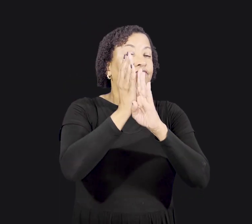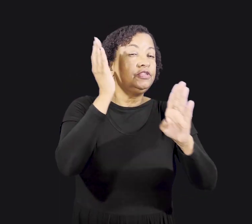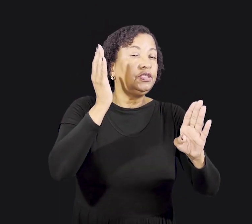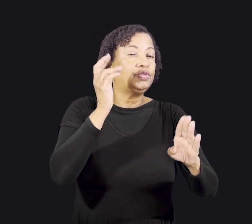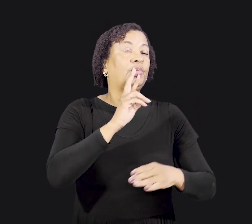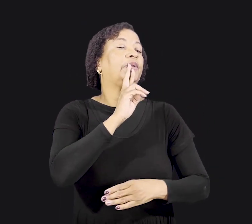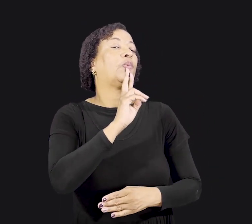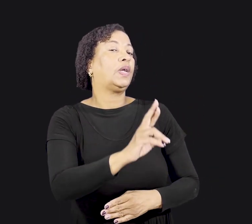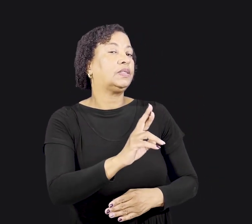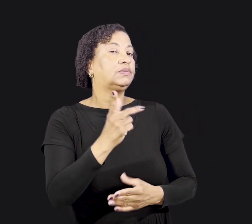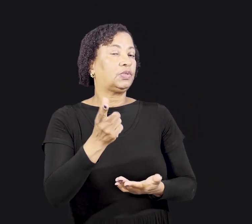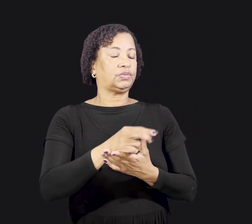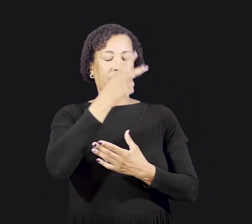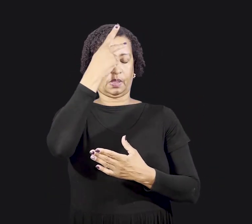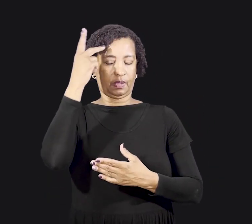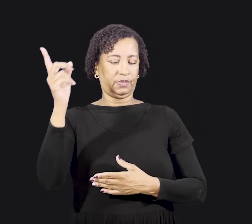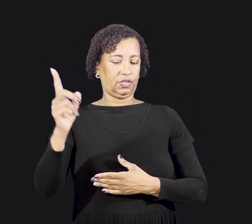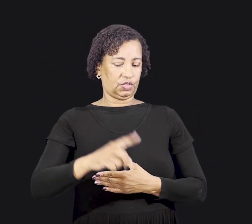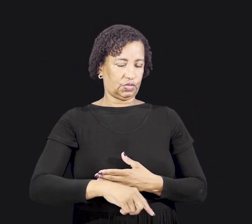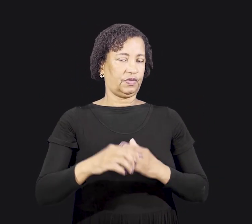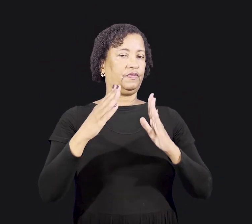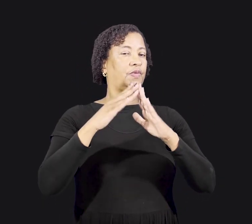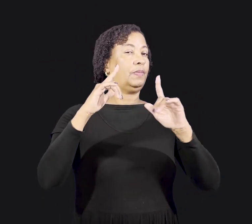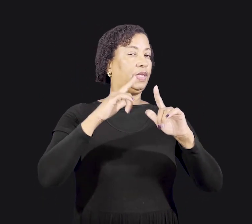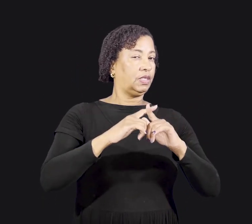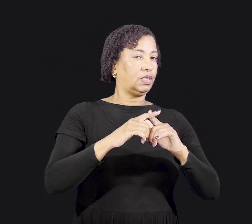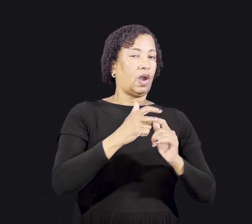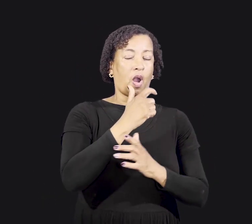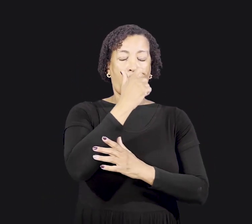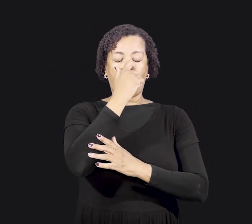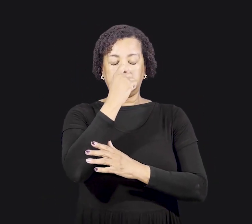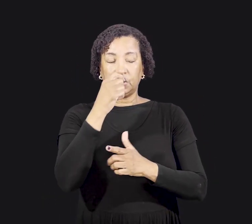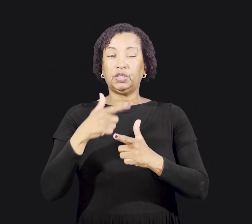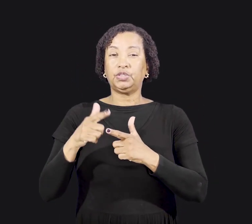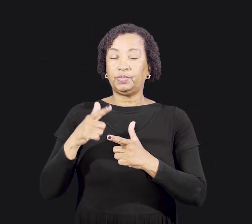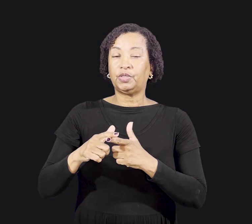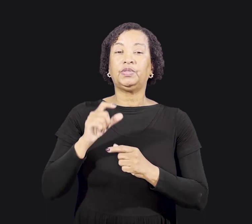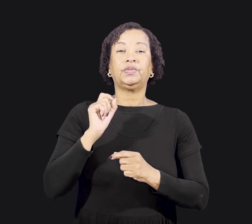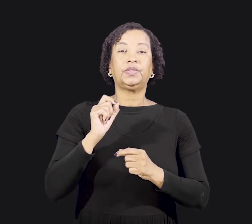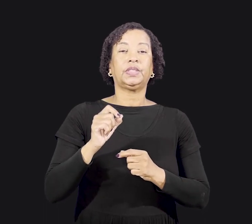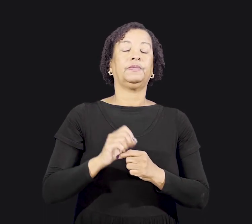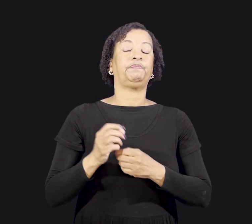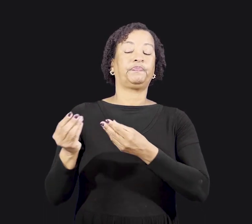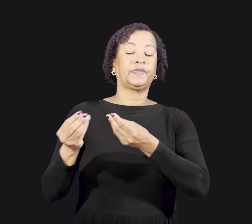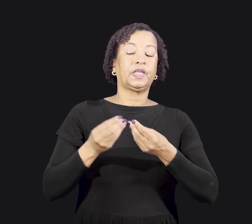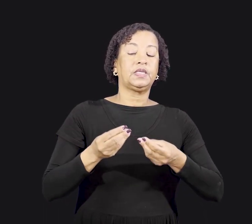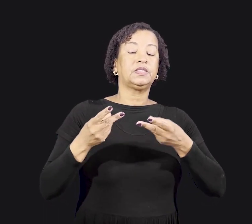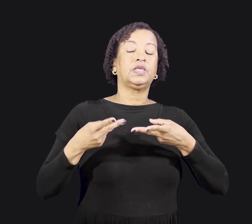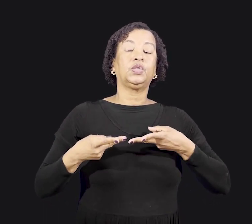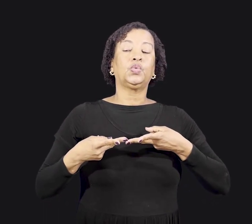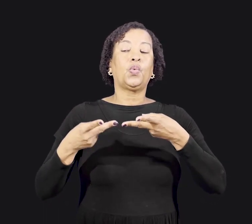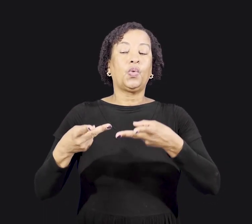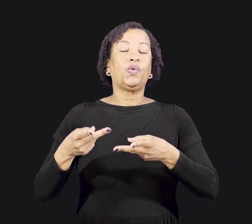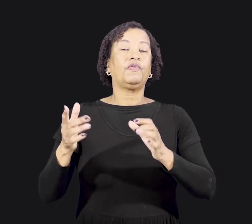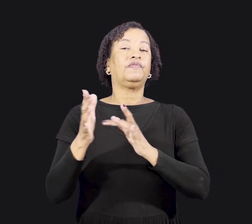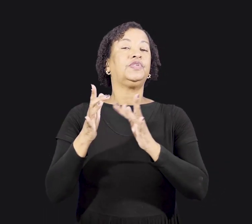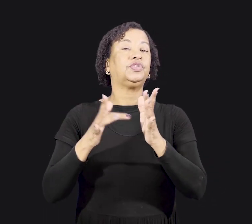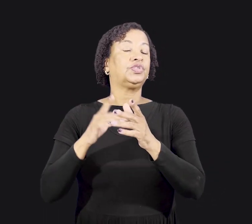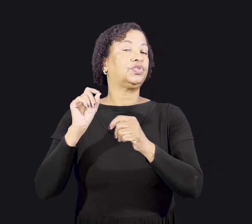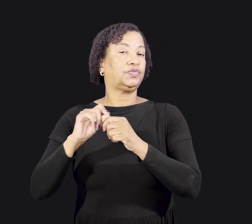nessa passagem. As pessoas vêm para a igreja cheias de problemas, trazendo nas mãos o convite que Jesus lhes fez. Vinde a mim,